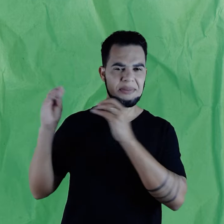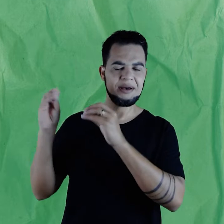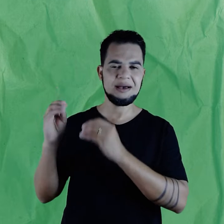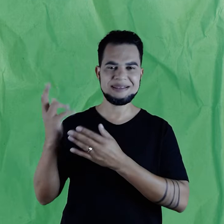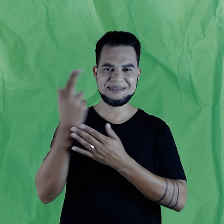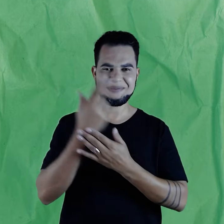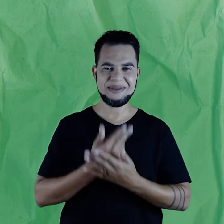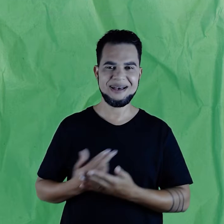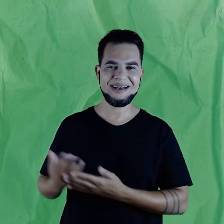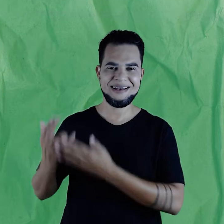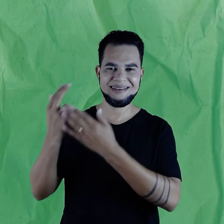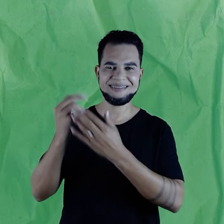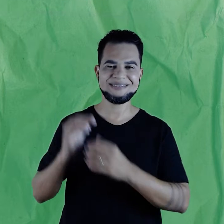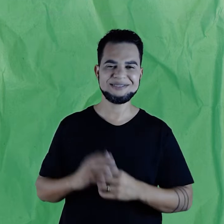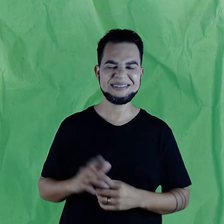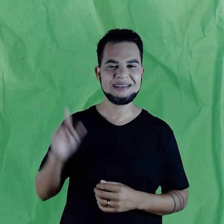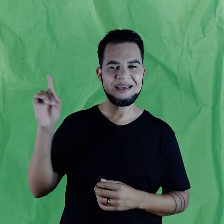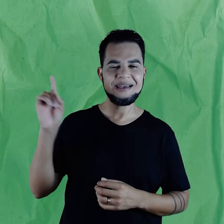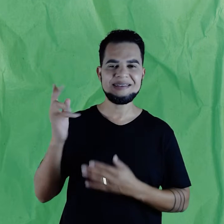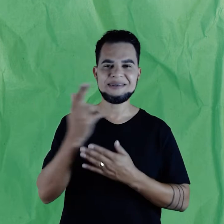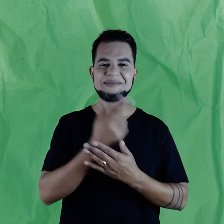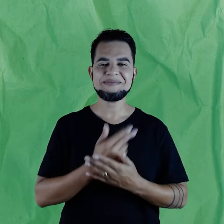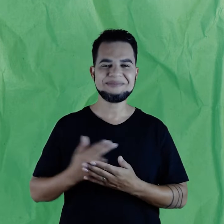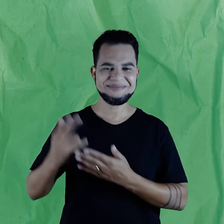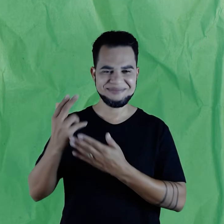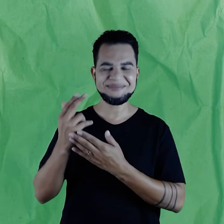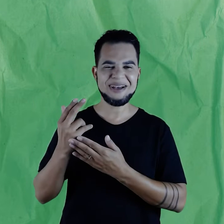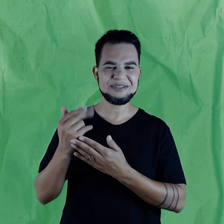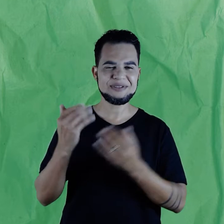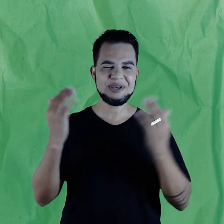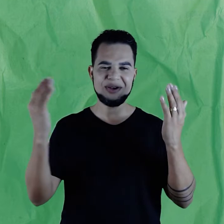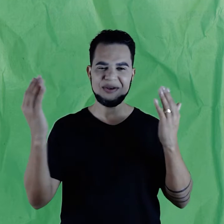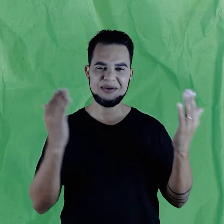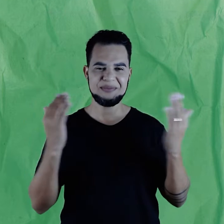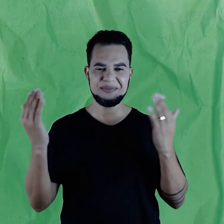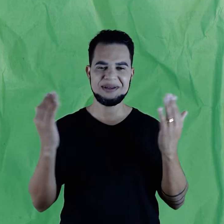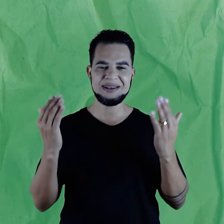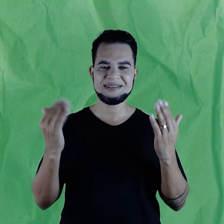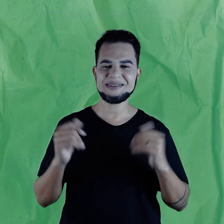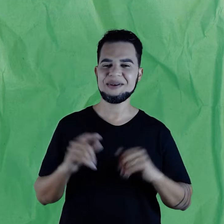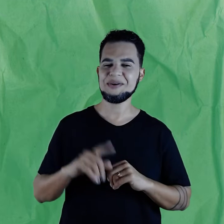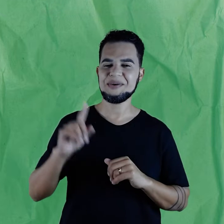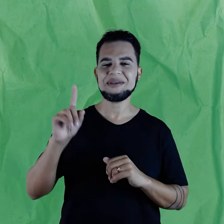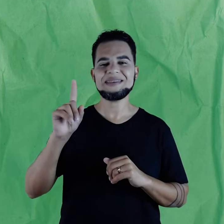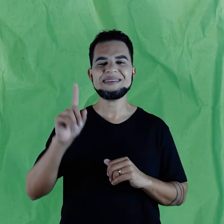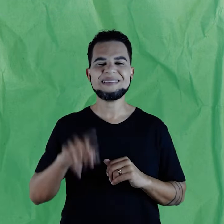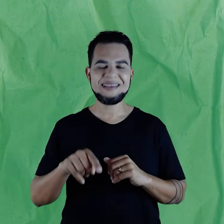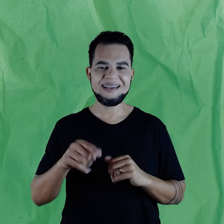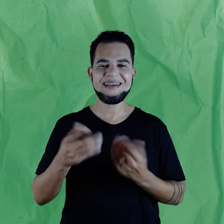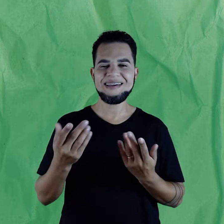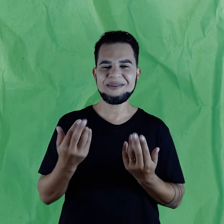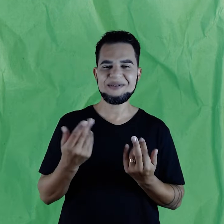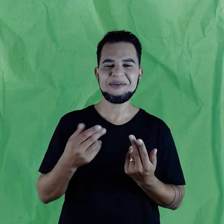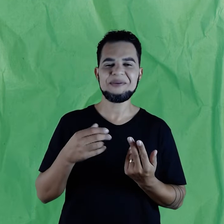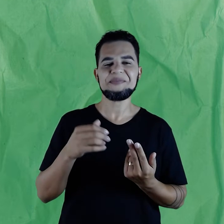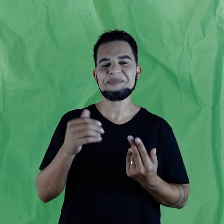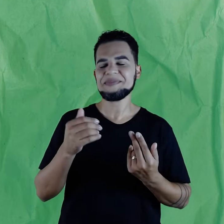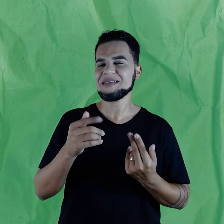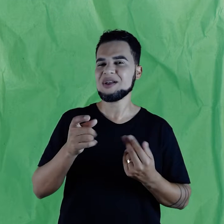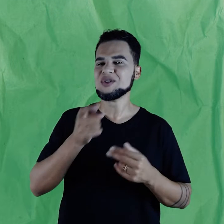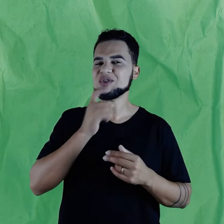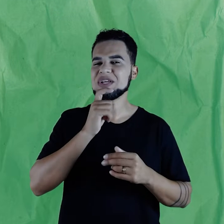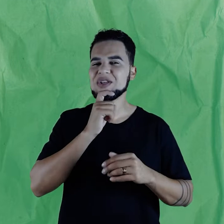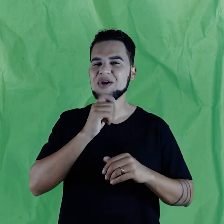aqui, que é uma imagem que eu gosto muito de fazer uma analogia, que é um iceberg. Por que um iceberg?